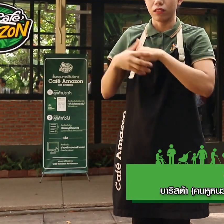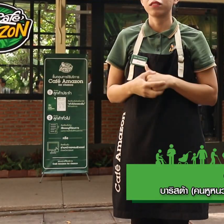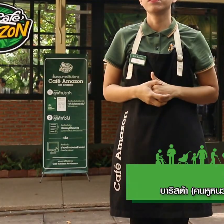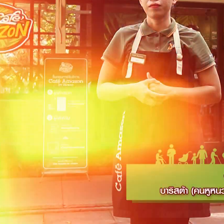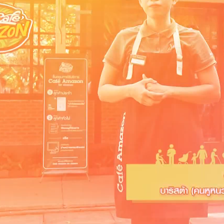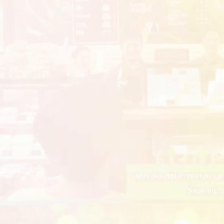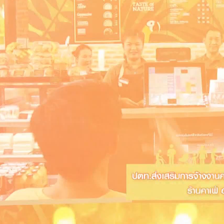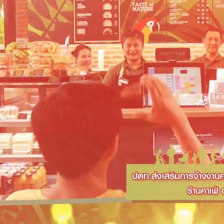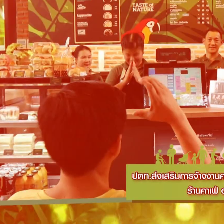คะ